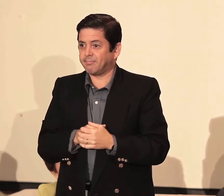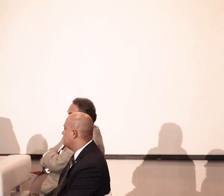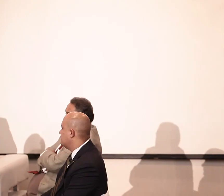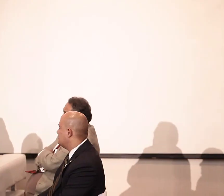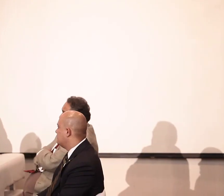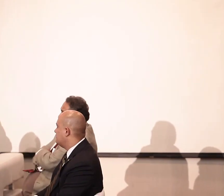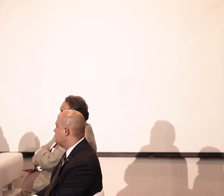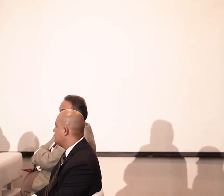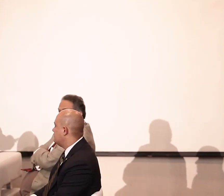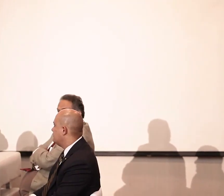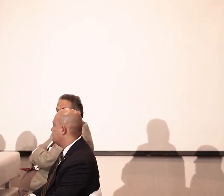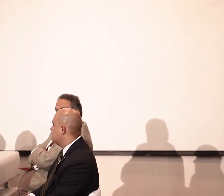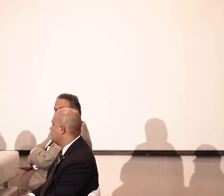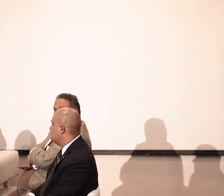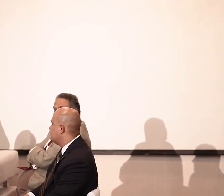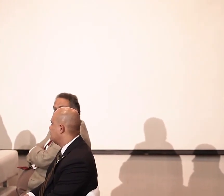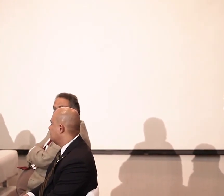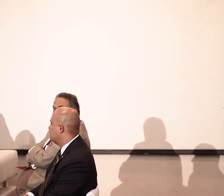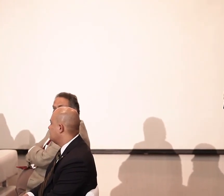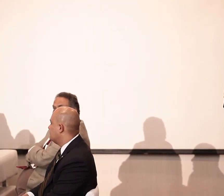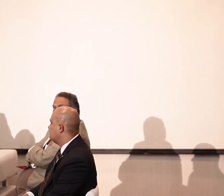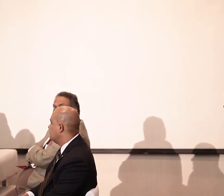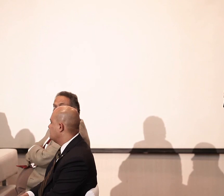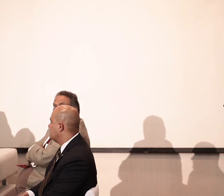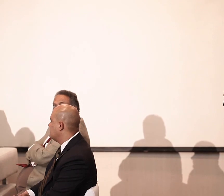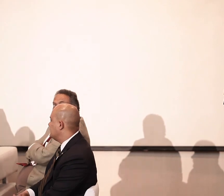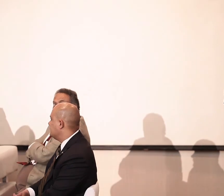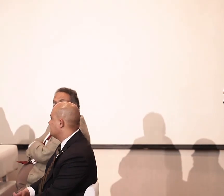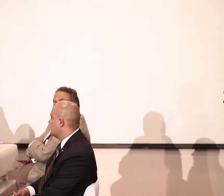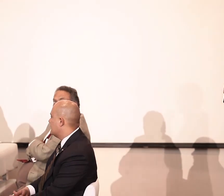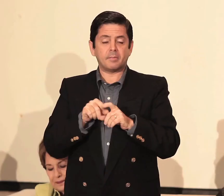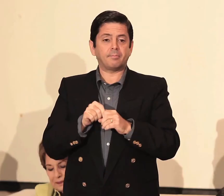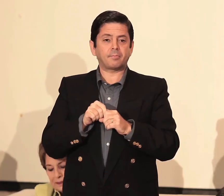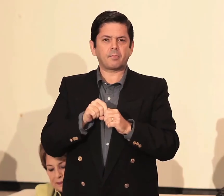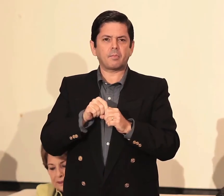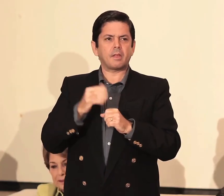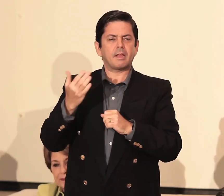¿Cómo es eso posible? Pues se puede lograr, cualquier cosa se puede lograr.